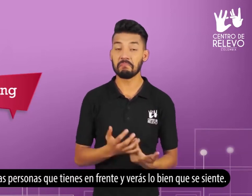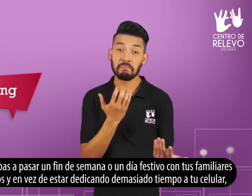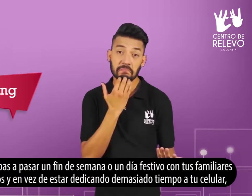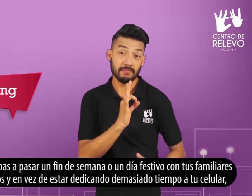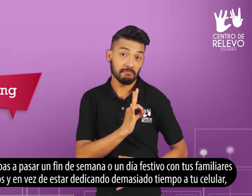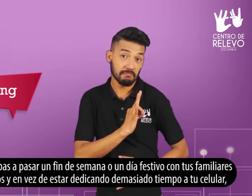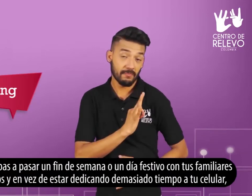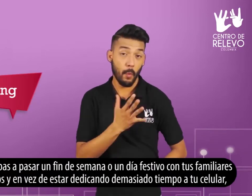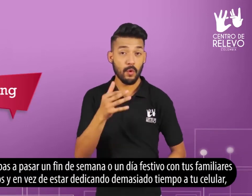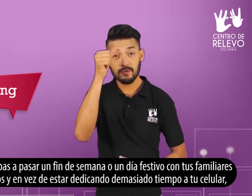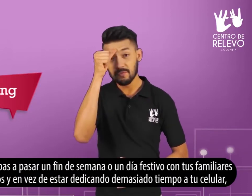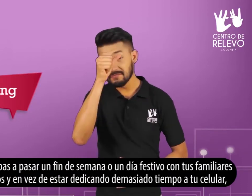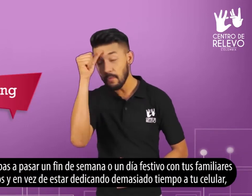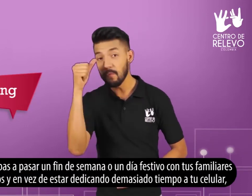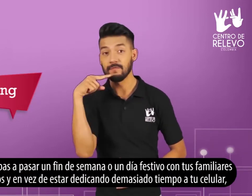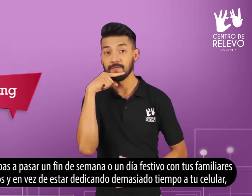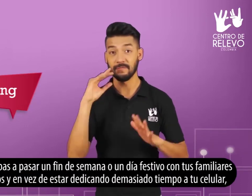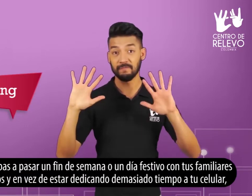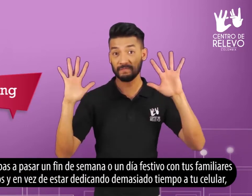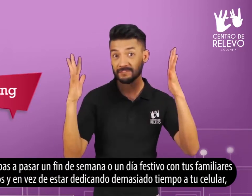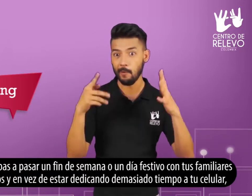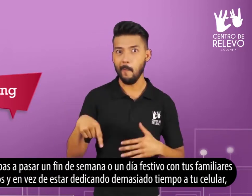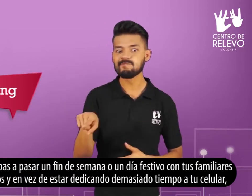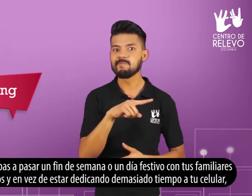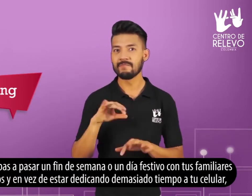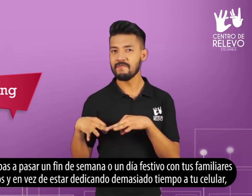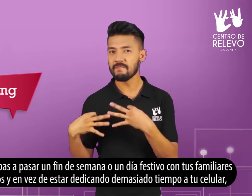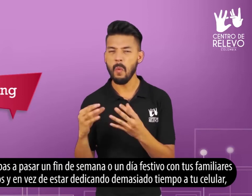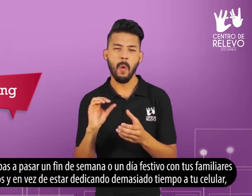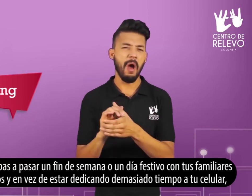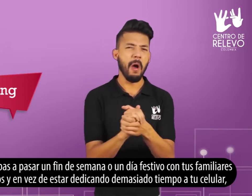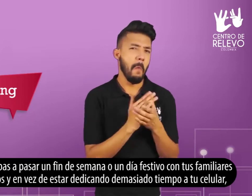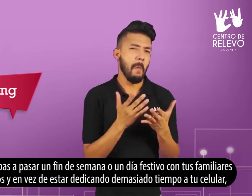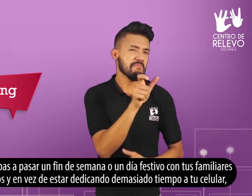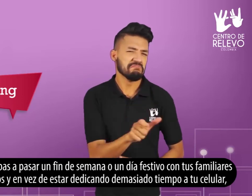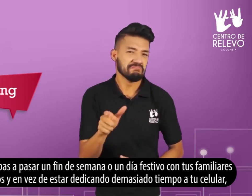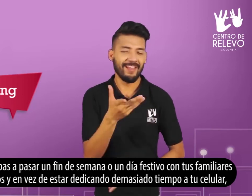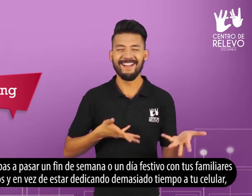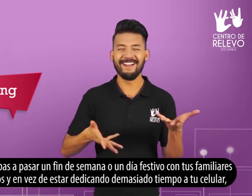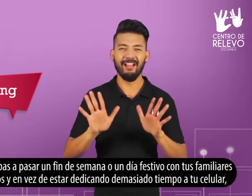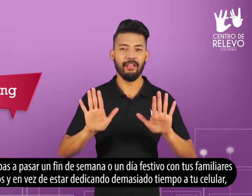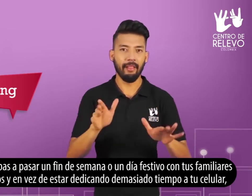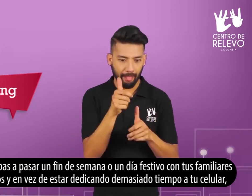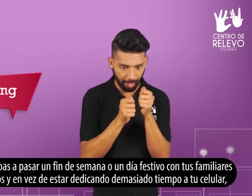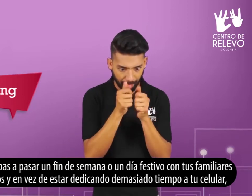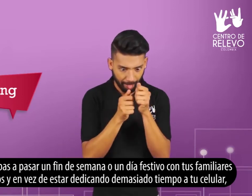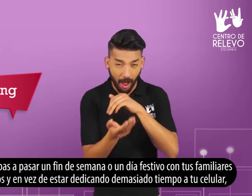¿Por qué no pruebas a pasar un fin de semana o un día festivo con tus familiares o con tus amigos y en vez de estar dedicando demasiado tiempo a tu celular,